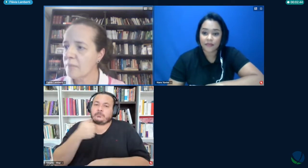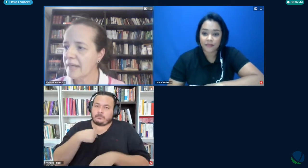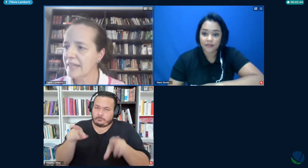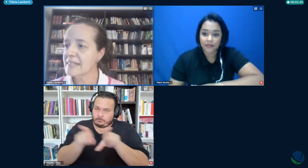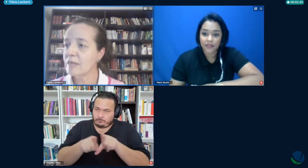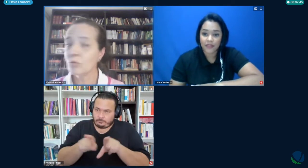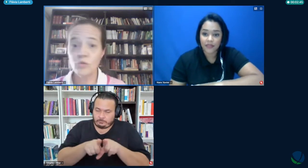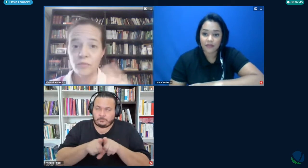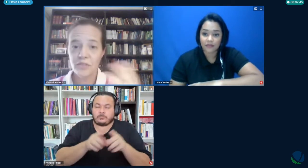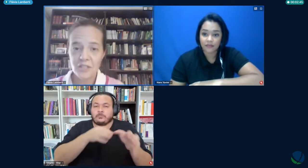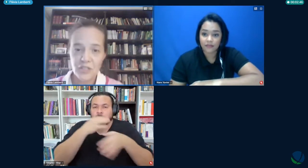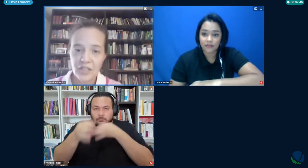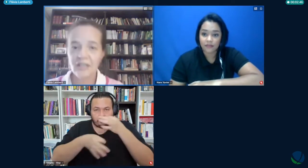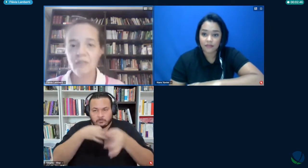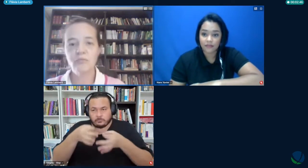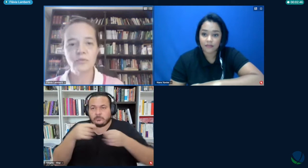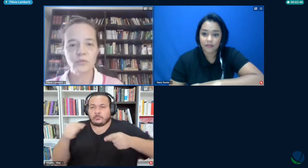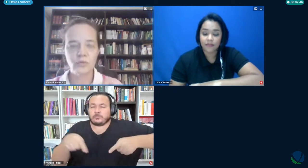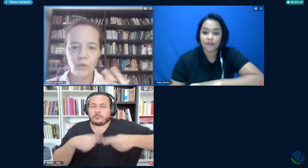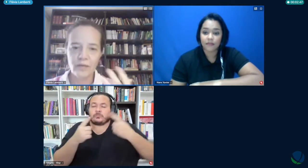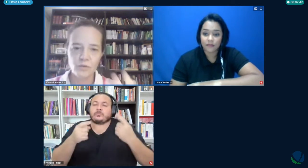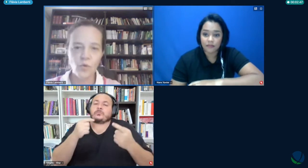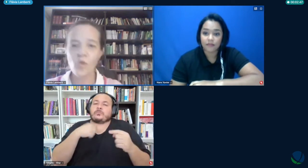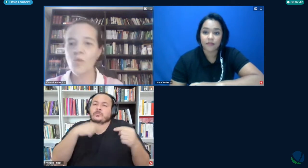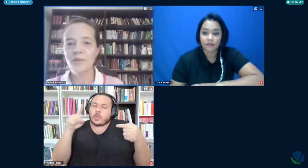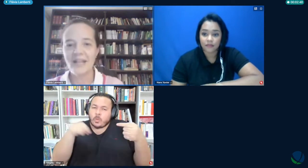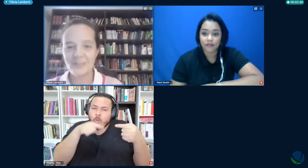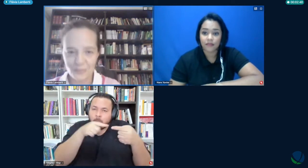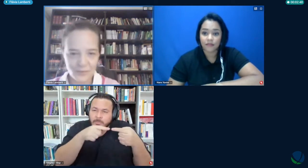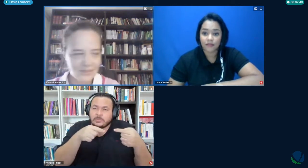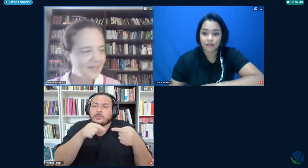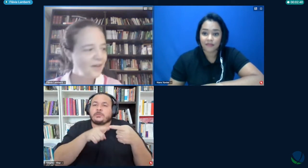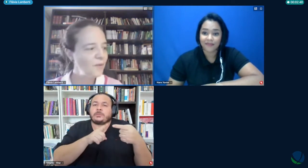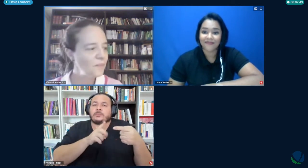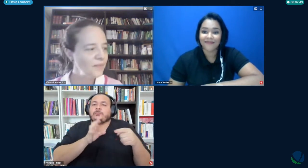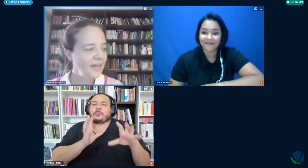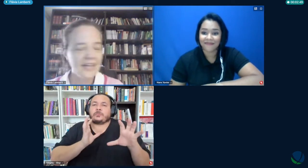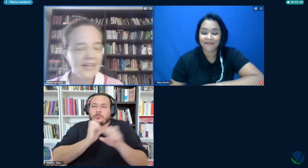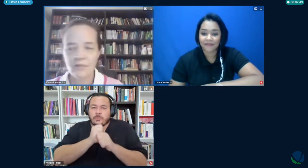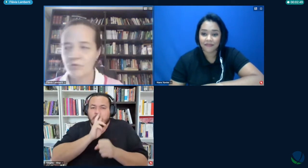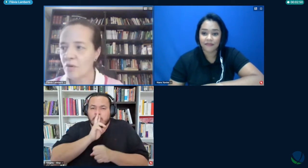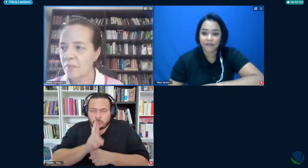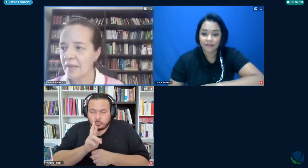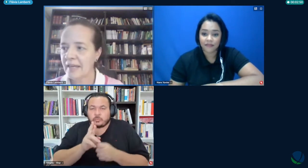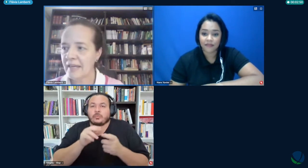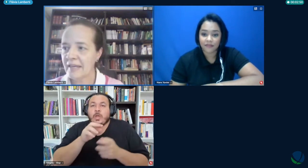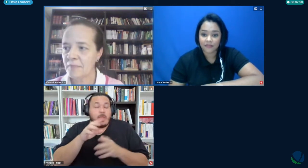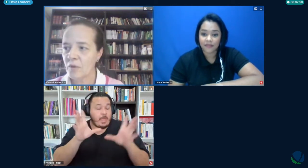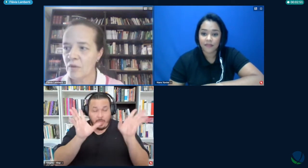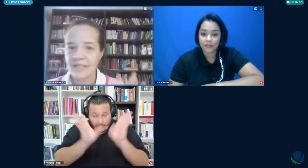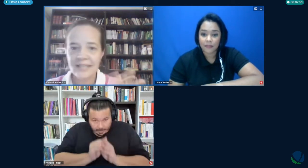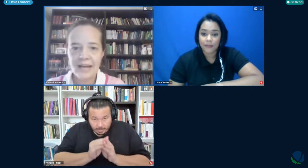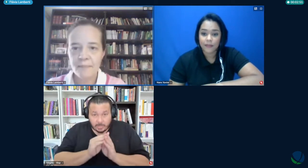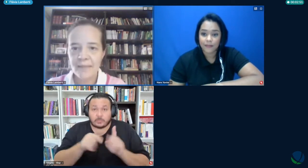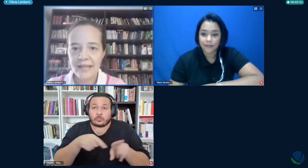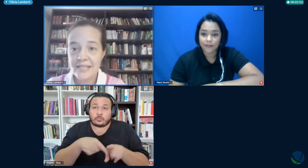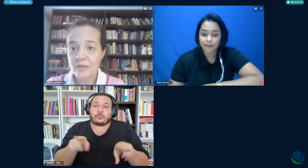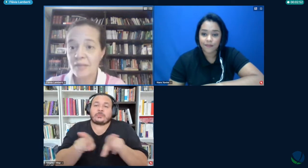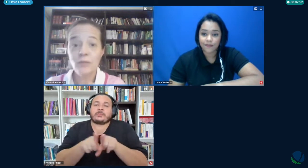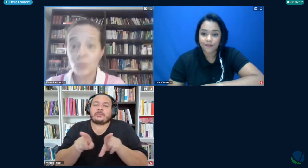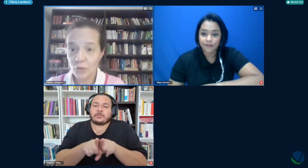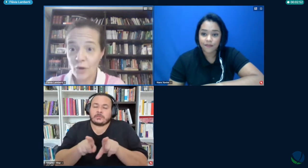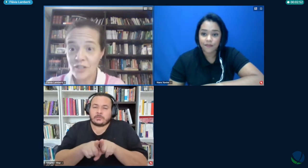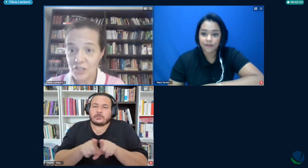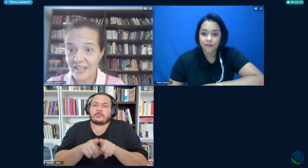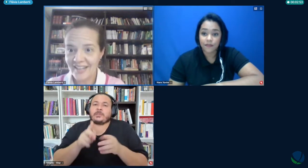observação sobre a questão dos objetivos, do resumo e da introdução, e vou me concentrar na questão